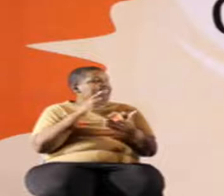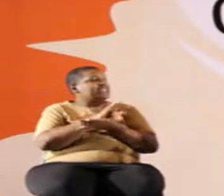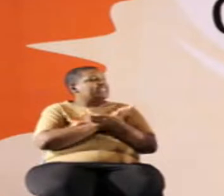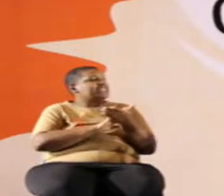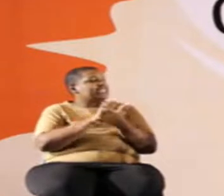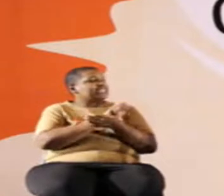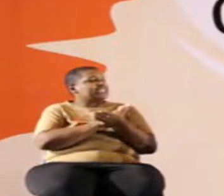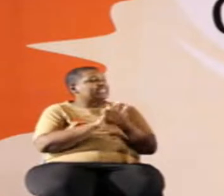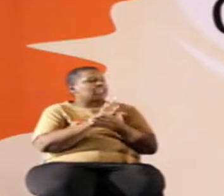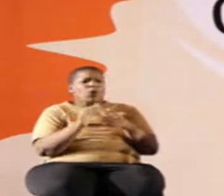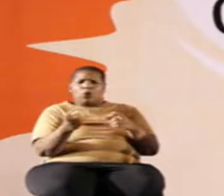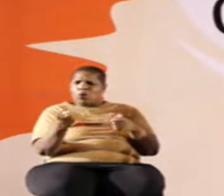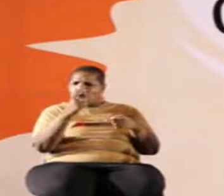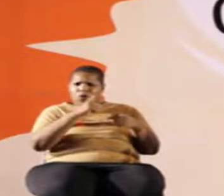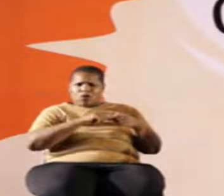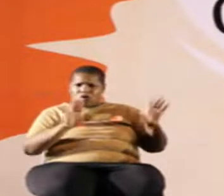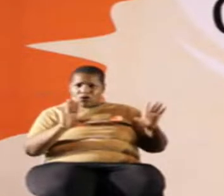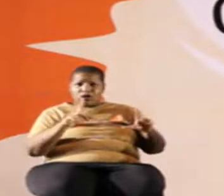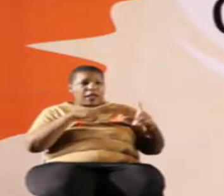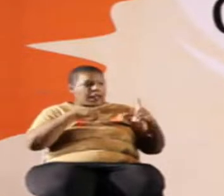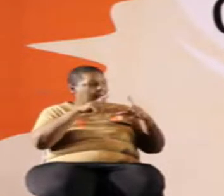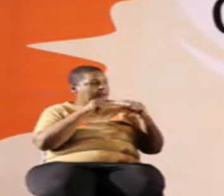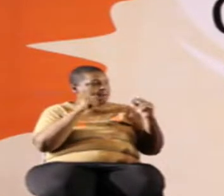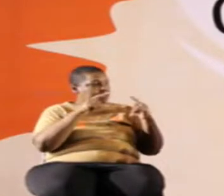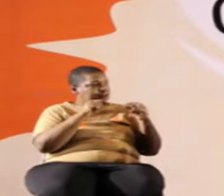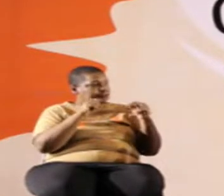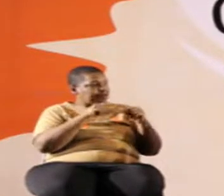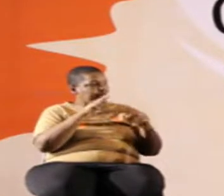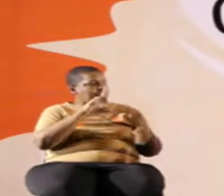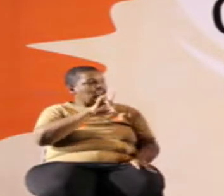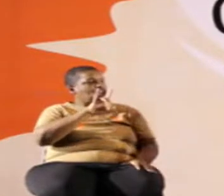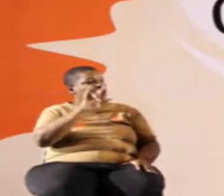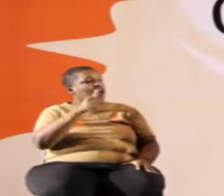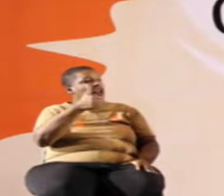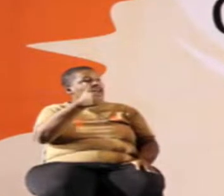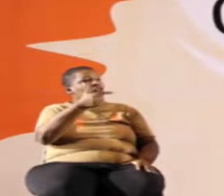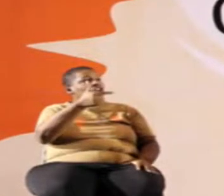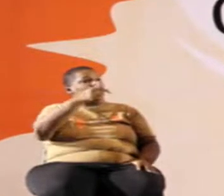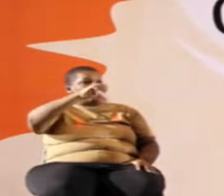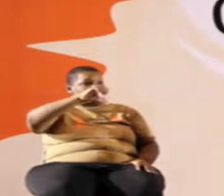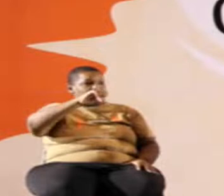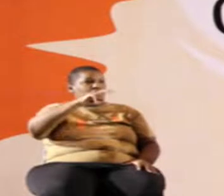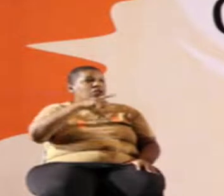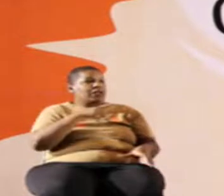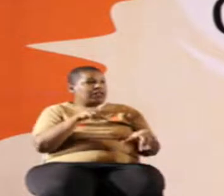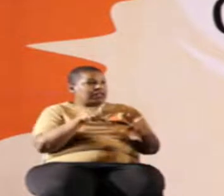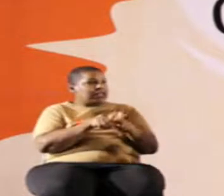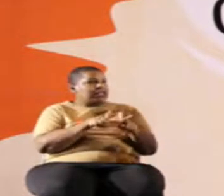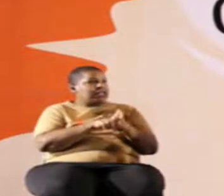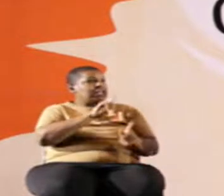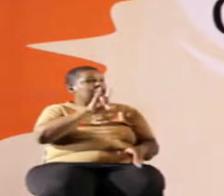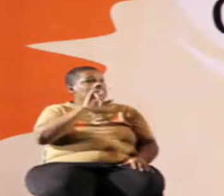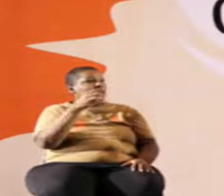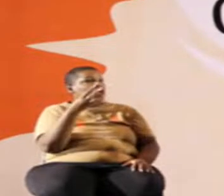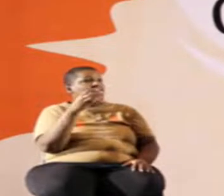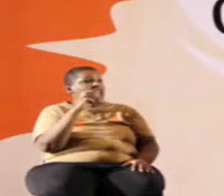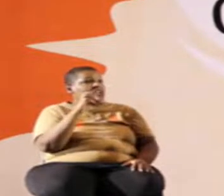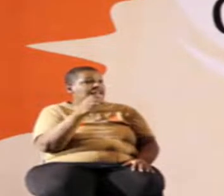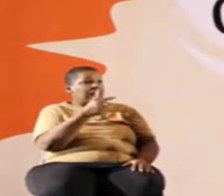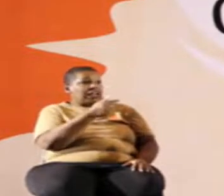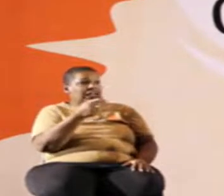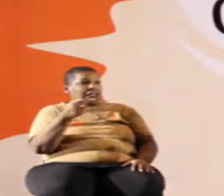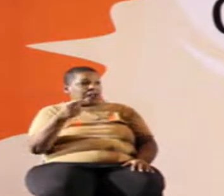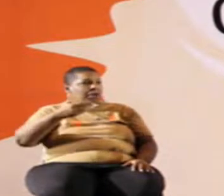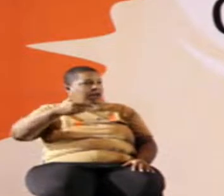de Volta, foi aqui em Brasília o lançamento no dia 29, também teve no dia 30. Então, na semana passada,